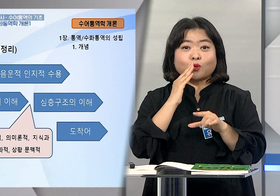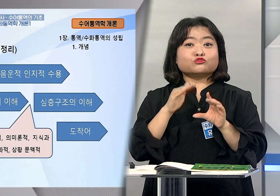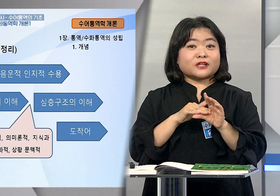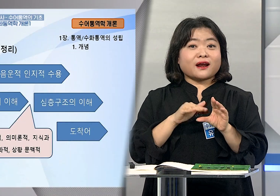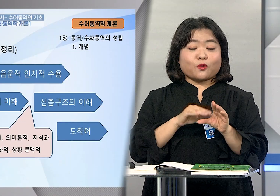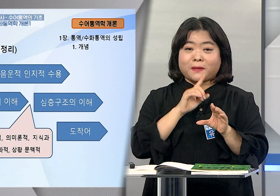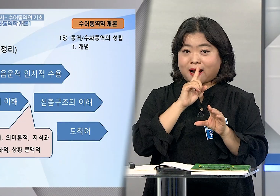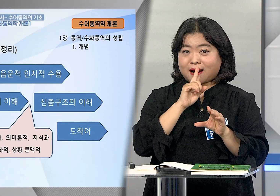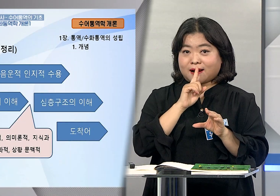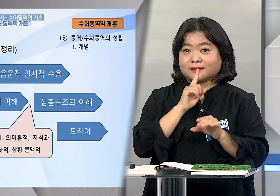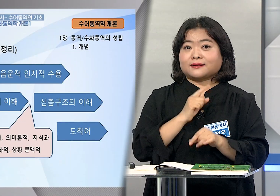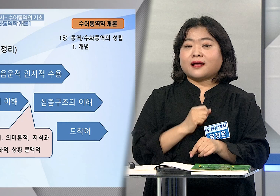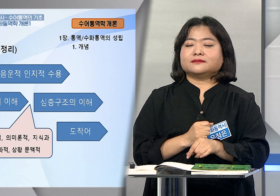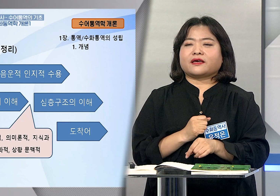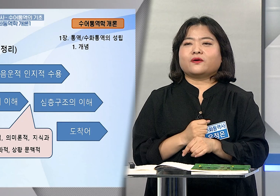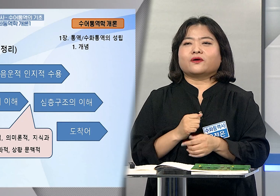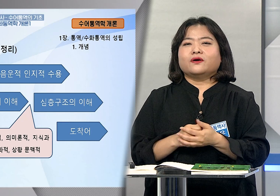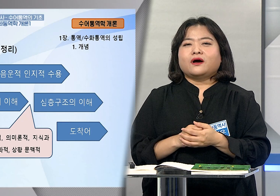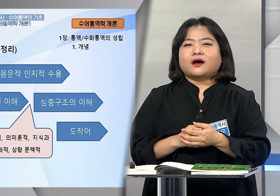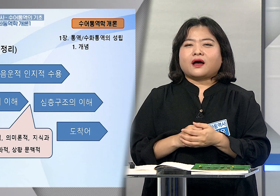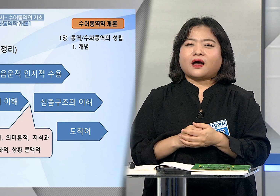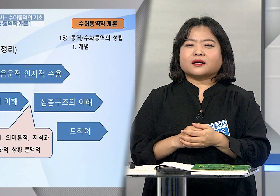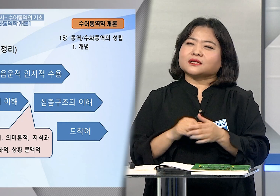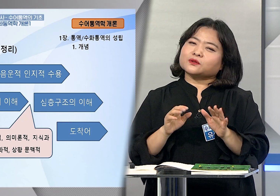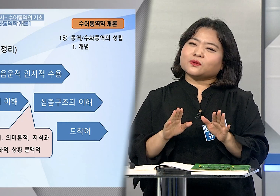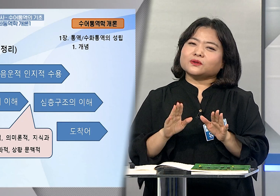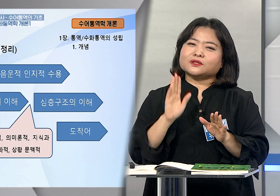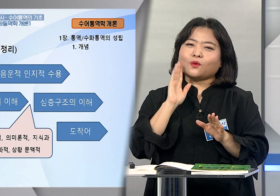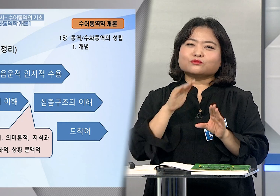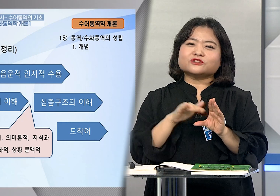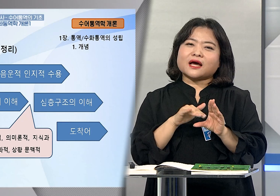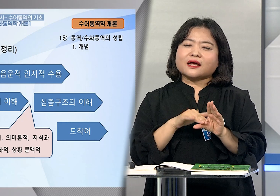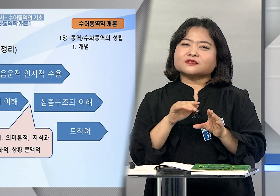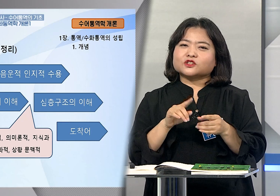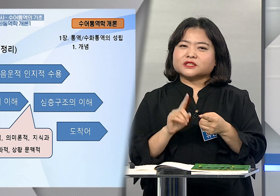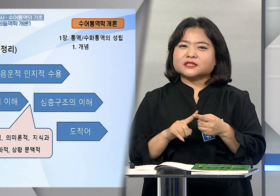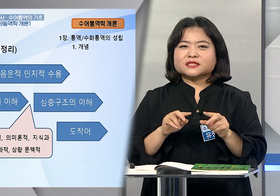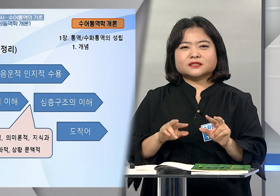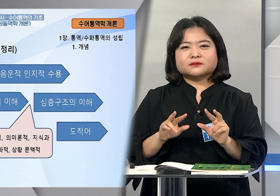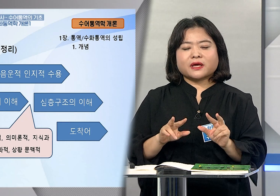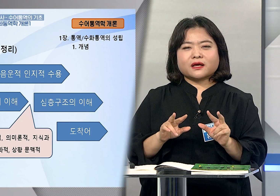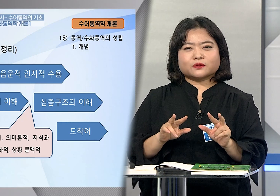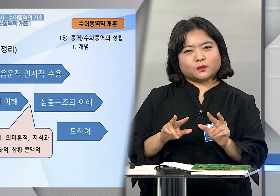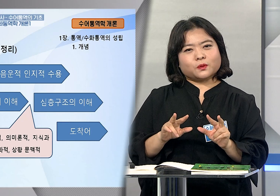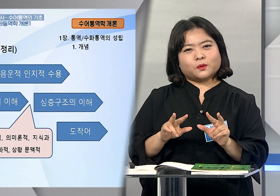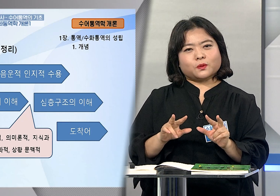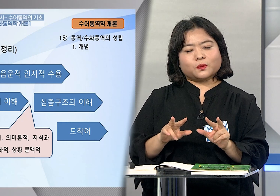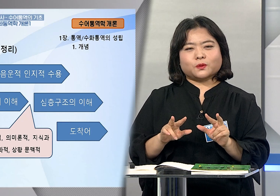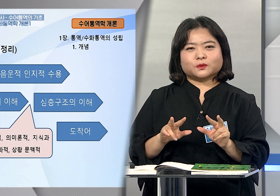흔히 이제 농문화라고 말을 하는데요. 이게 또 이 농문화라는 것이